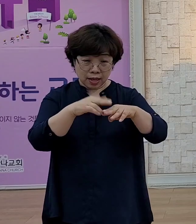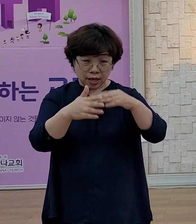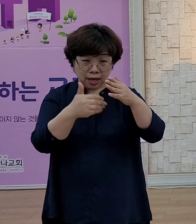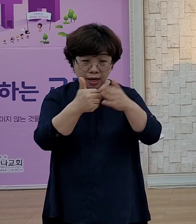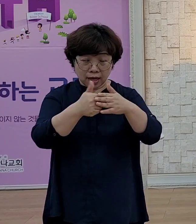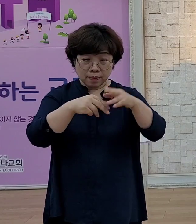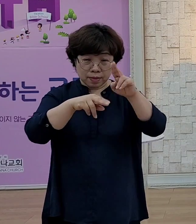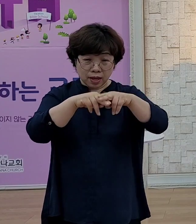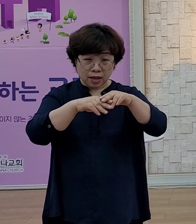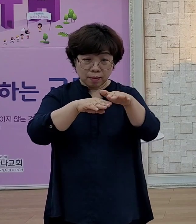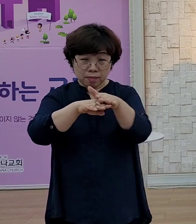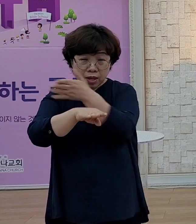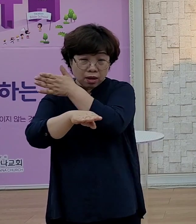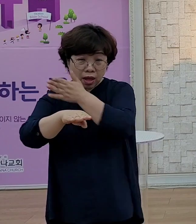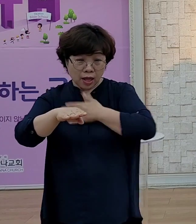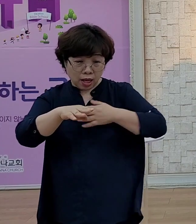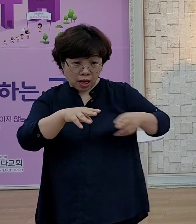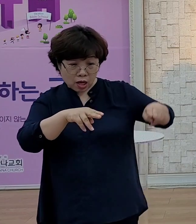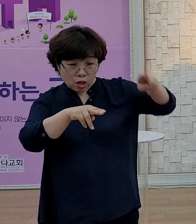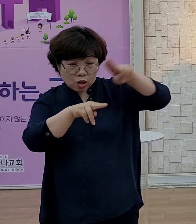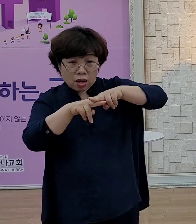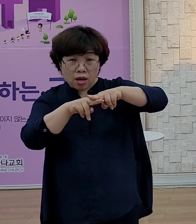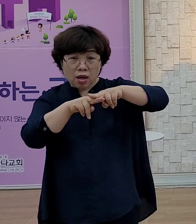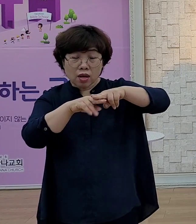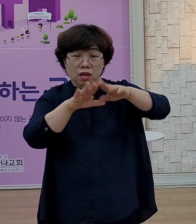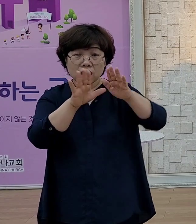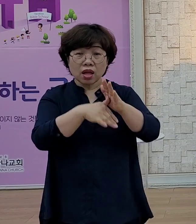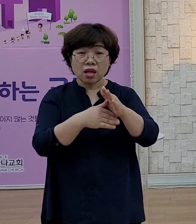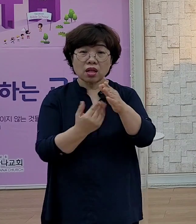되잖아요. 그럼 어떤 일이 벌어지는 줄 아세요?